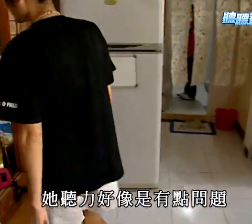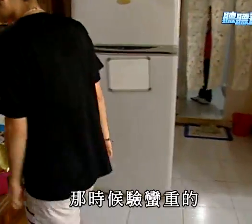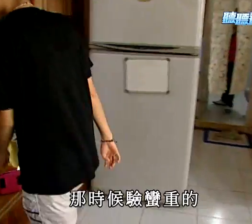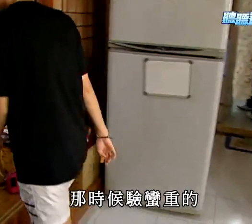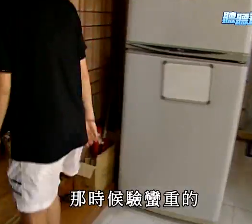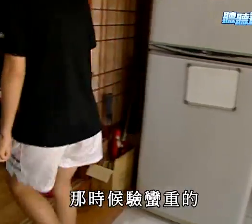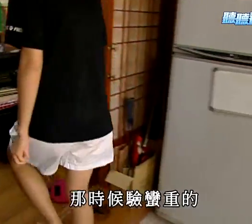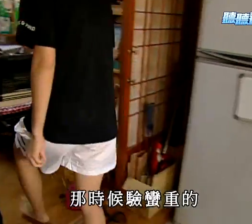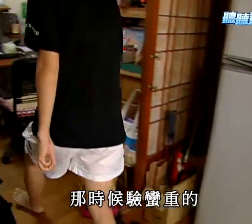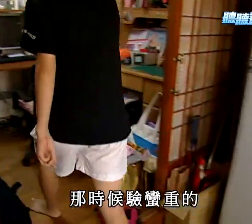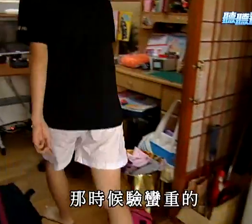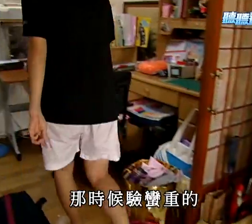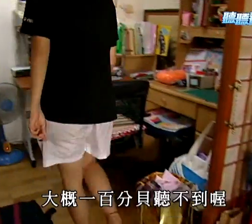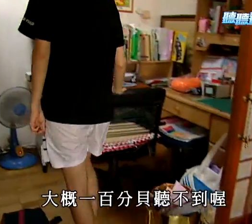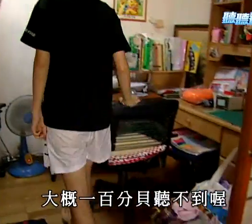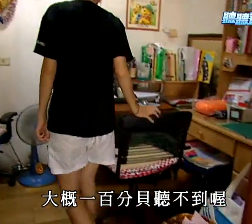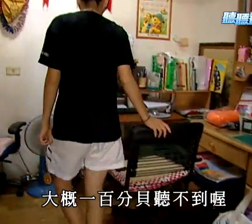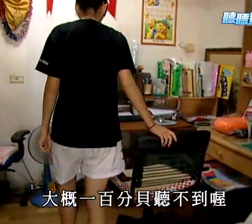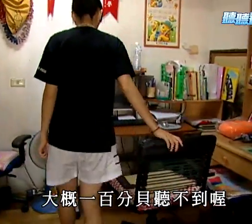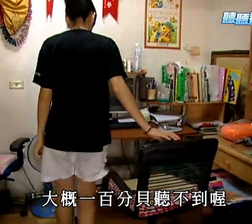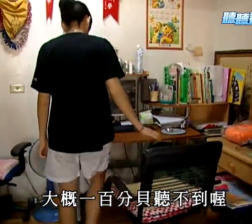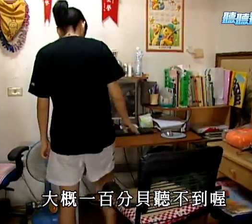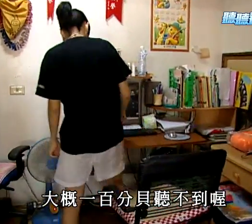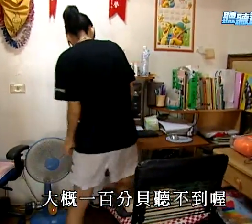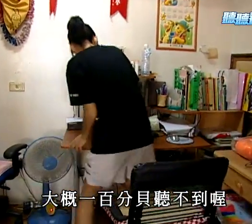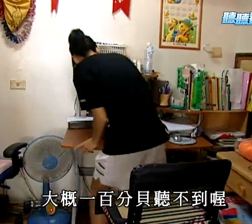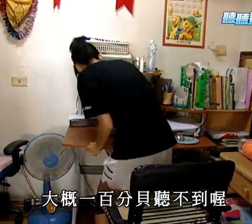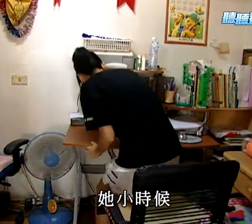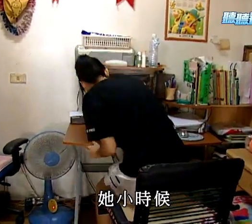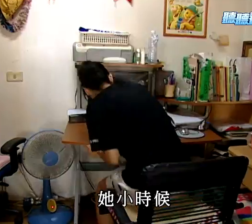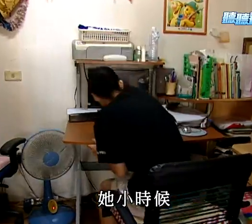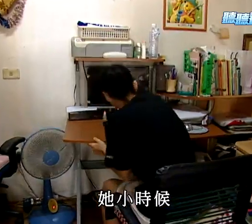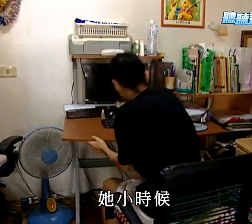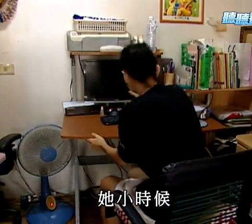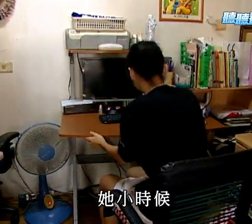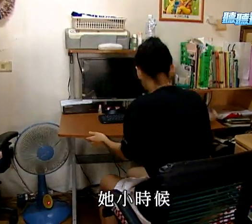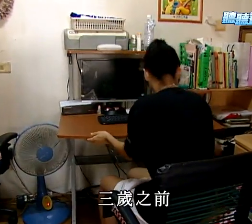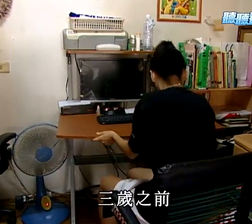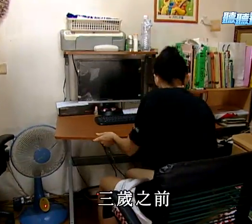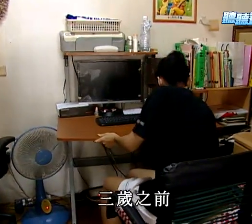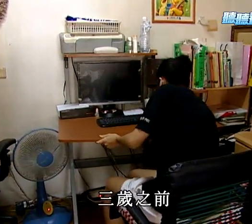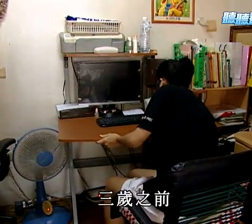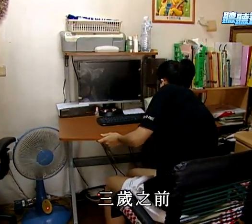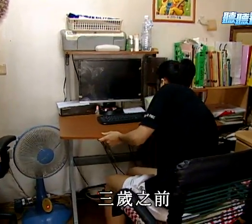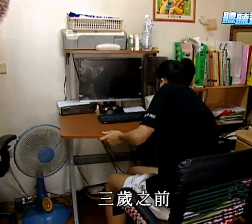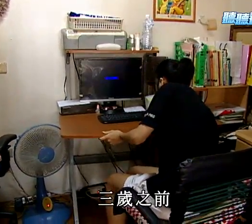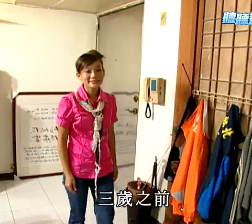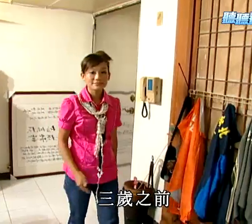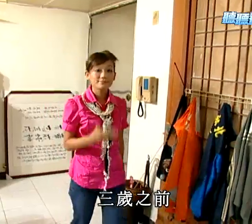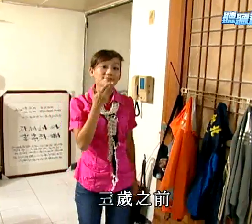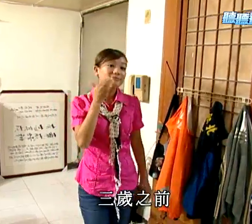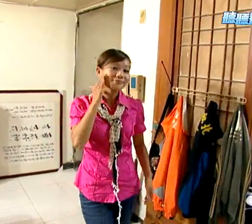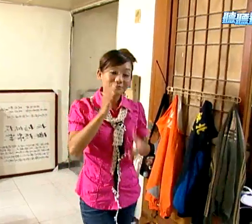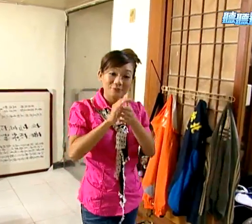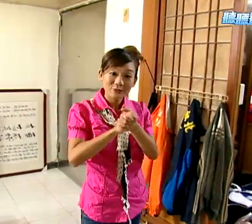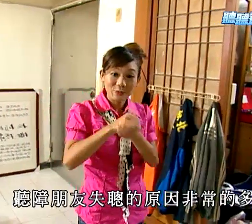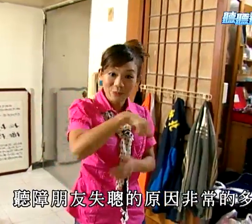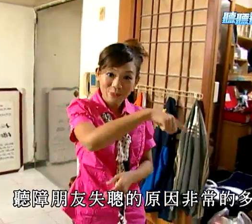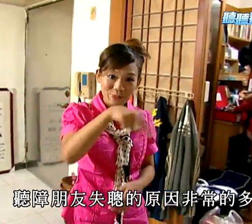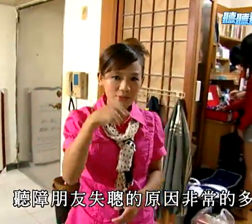候怨蛮重的，大概100分贝听不到哦，他小时候3岁之前。 听障朋友失